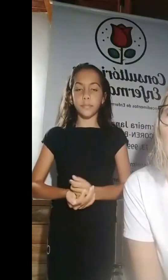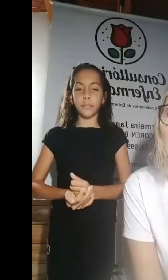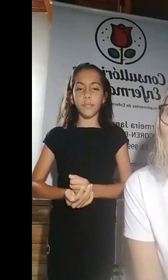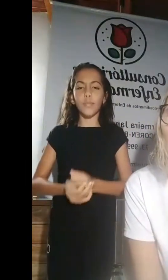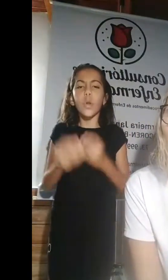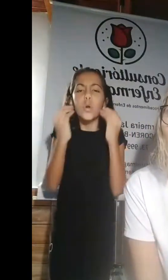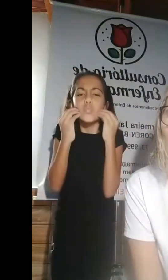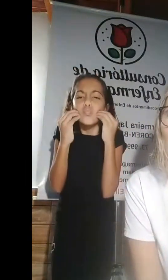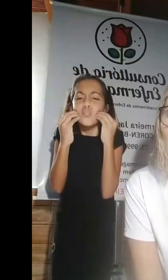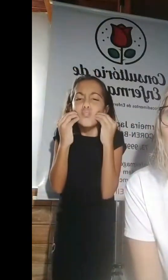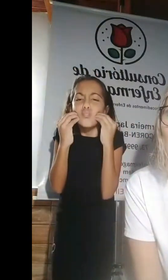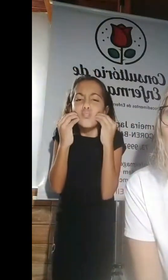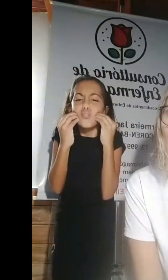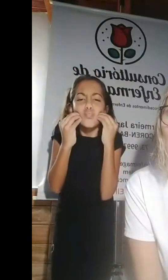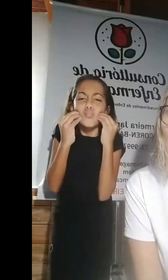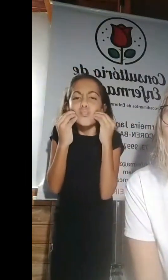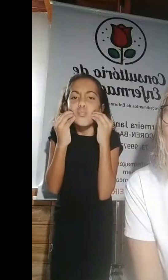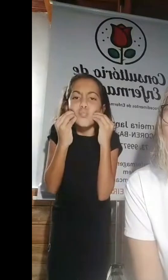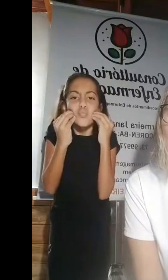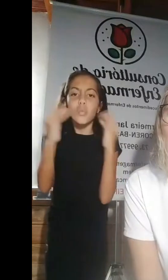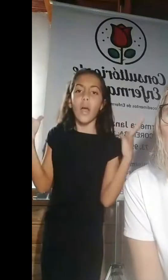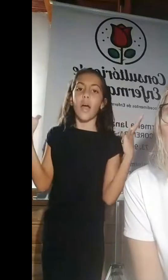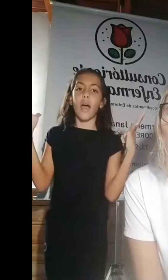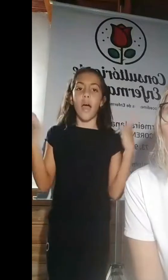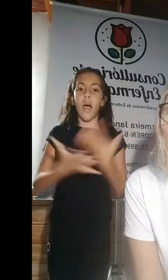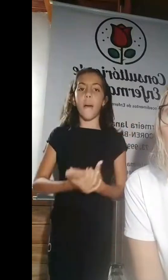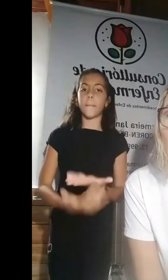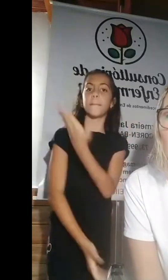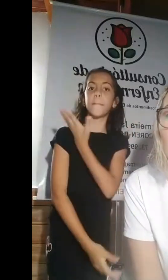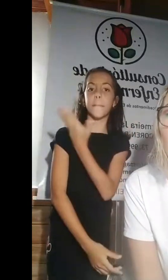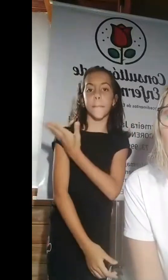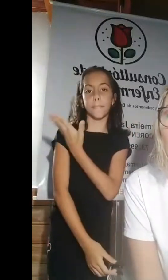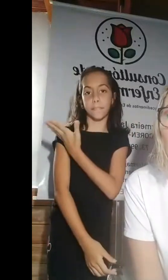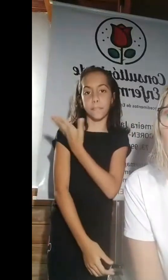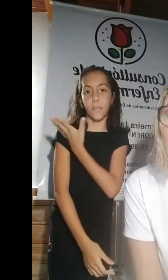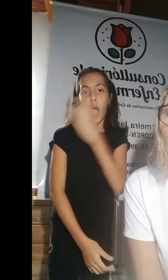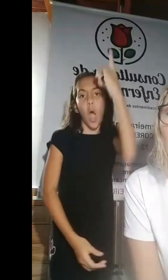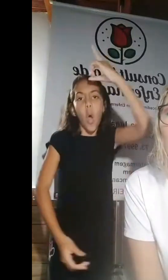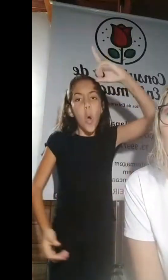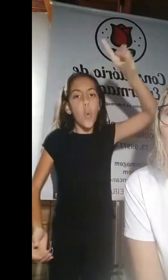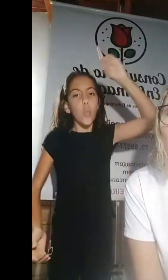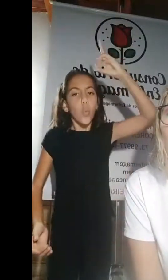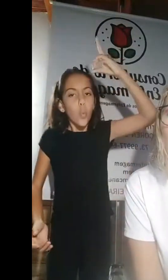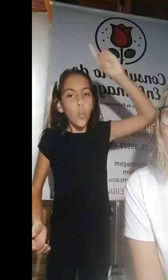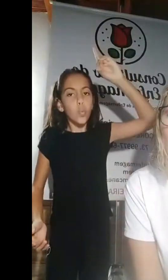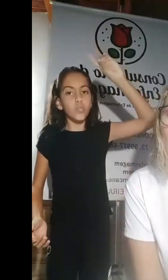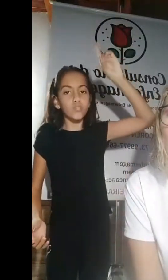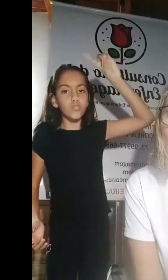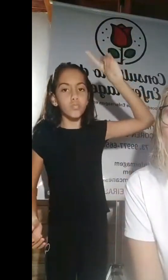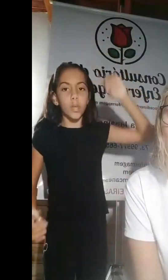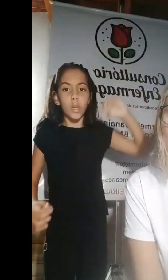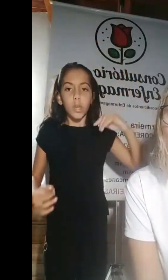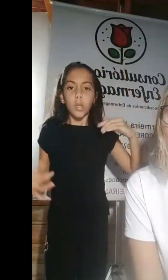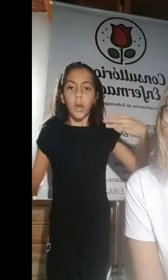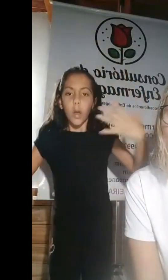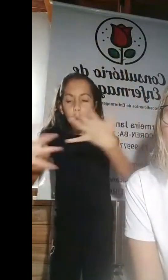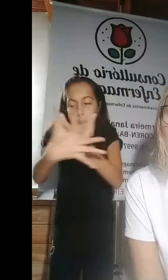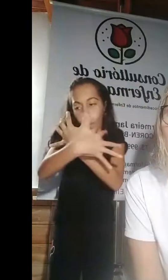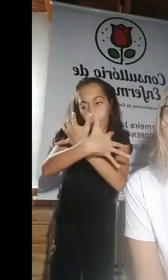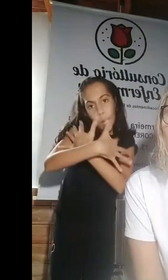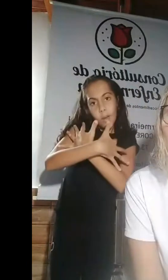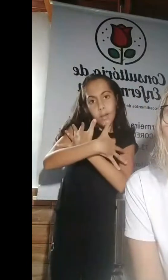bem grande a todos eles e que Deus os proteja, né? Aos que estão aí na linha de